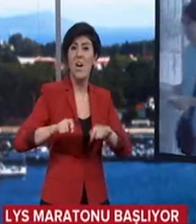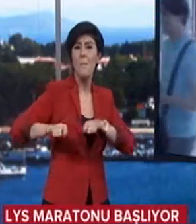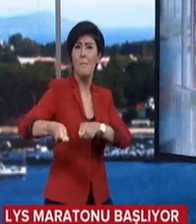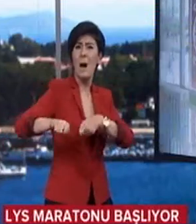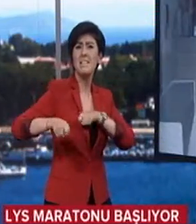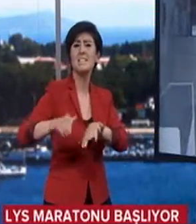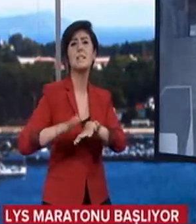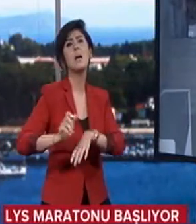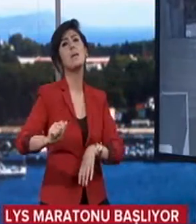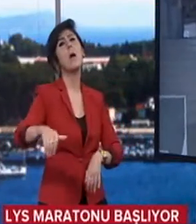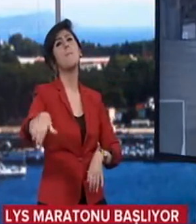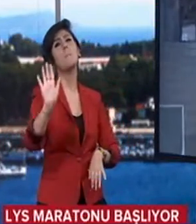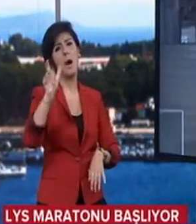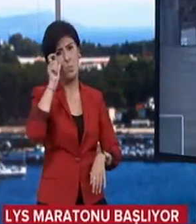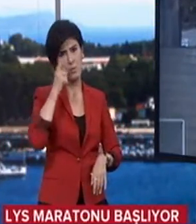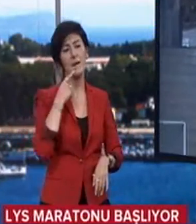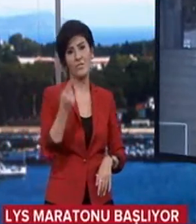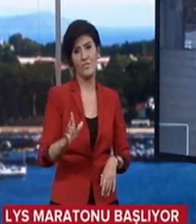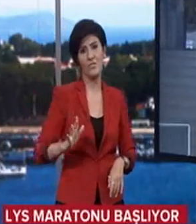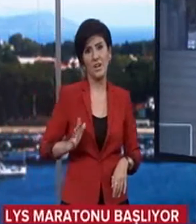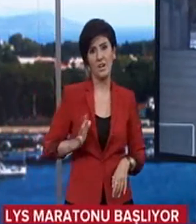çocuklarına sınav baskısı yapmamaları uyarısında bulunuyor.